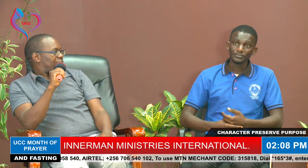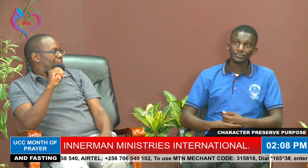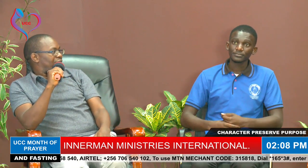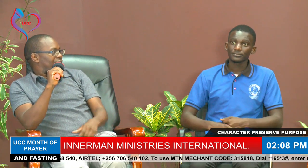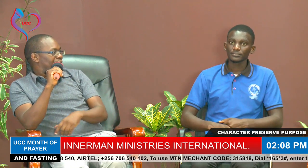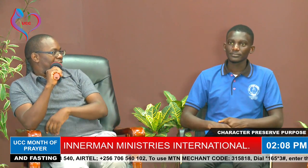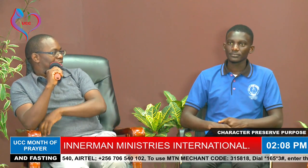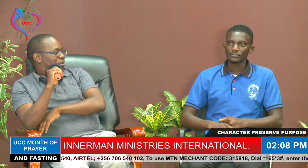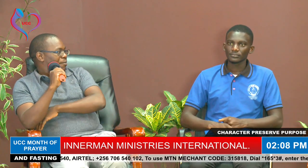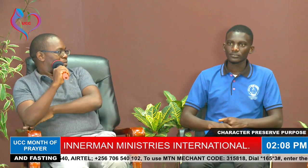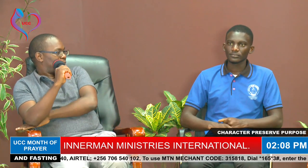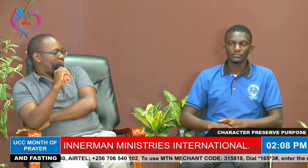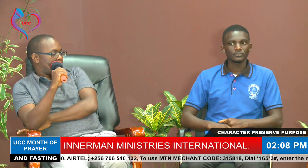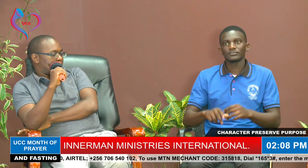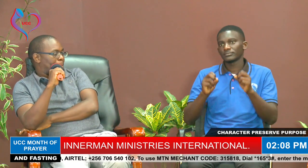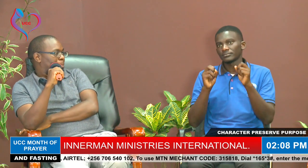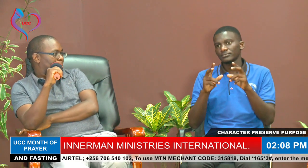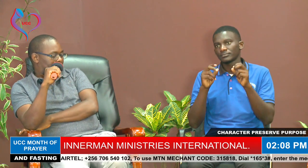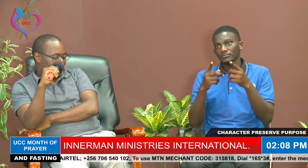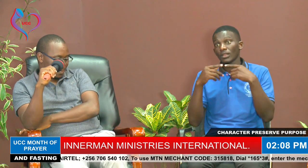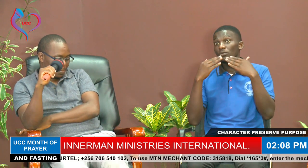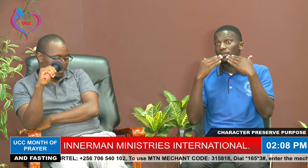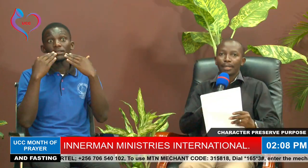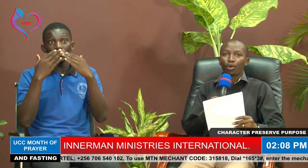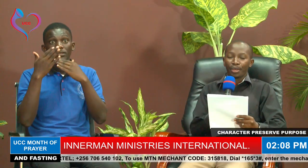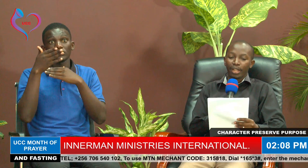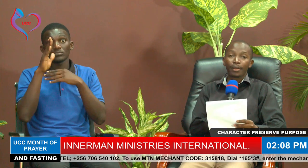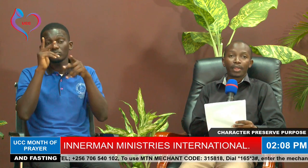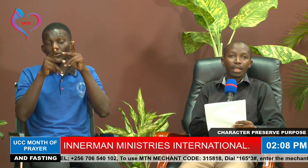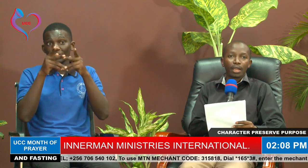Amina. Hey, wow. Atubaza Katonda mweba labade bagobera